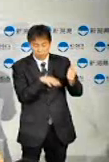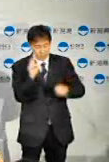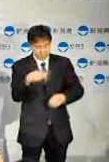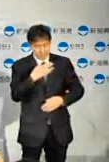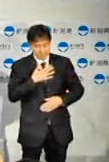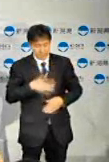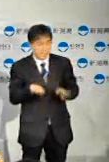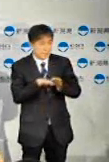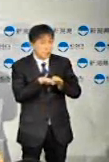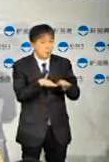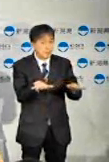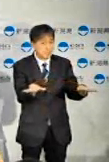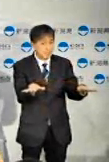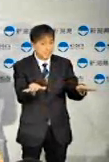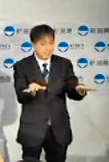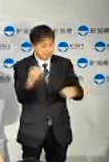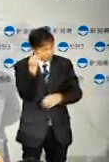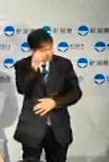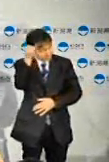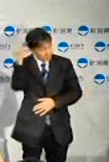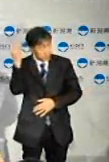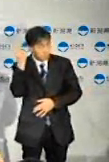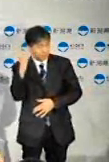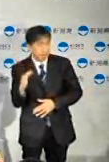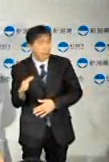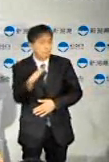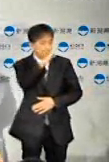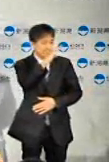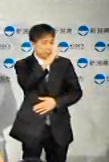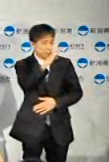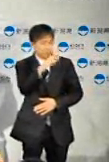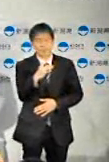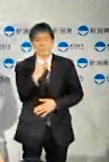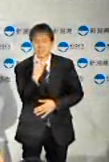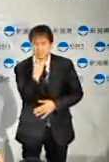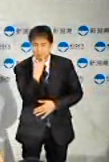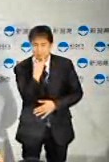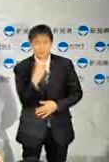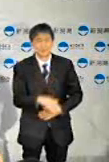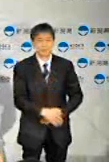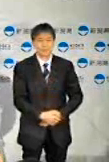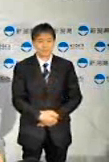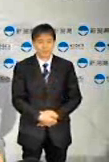理解が広がって、イメージが向上することを期待したいですね。